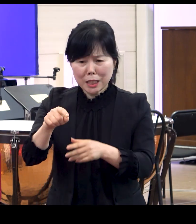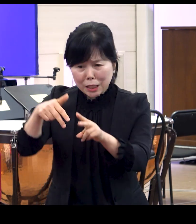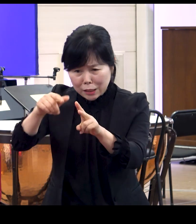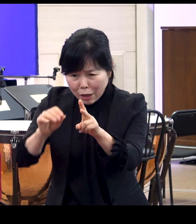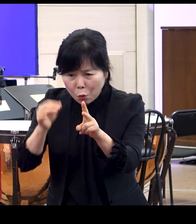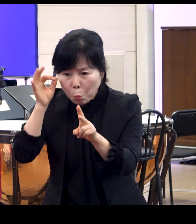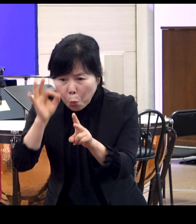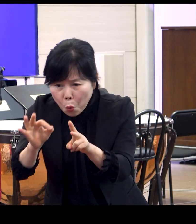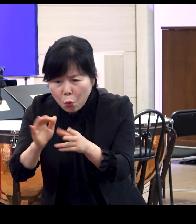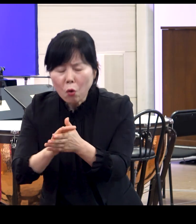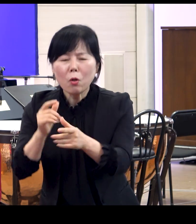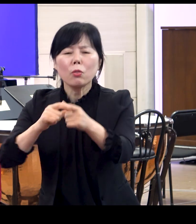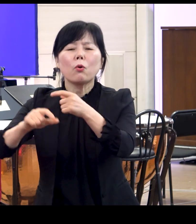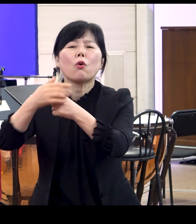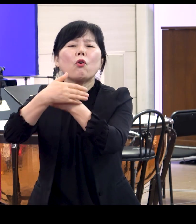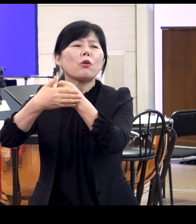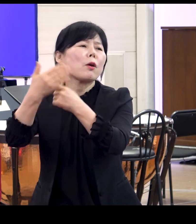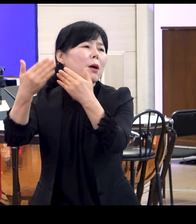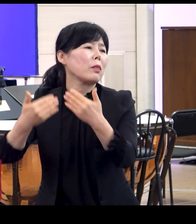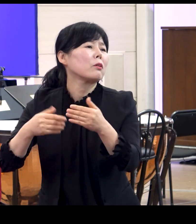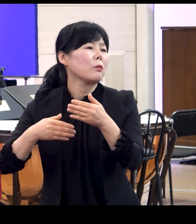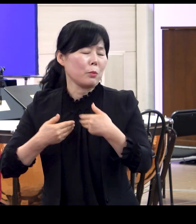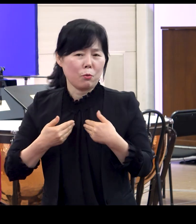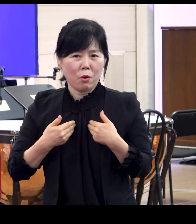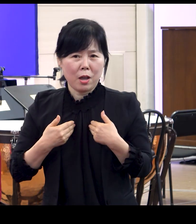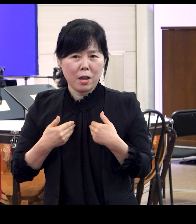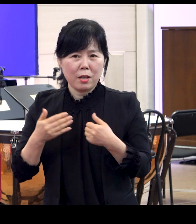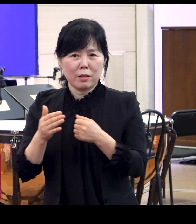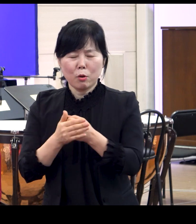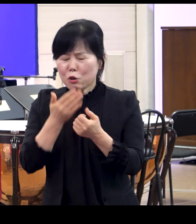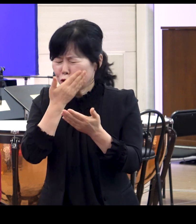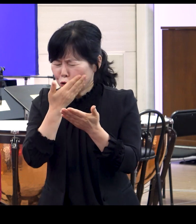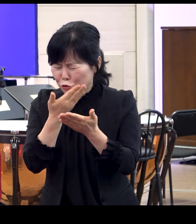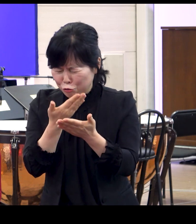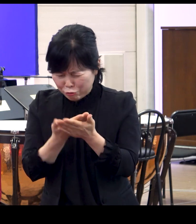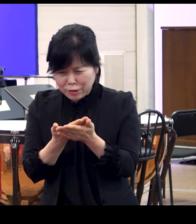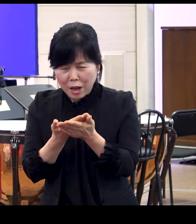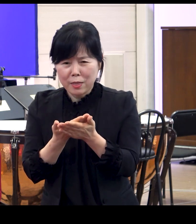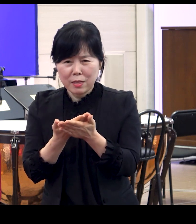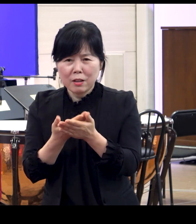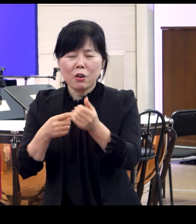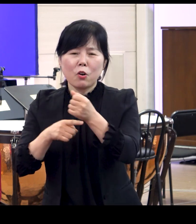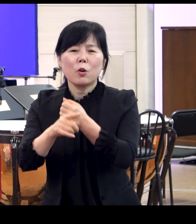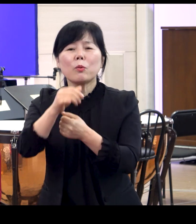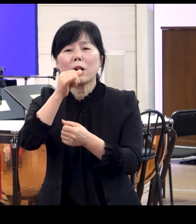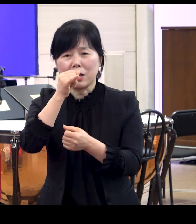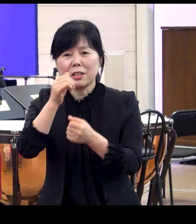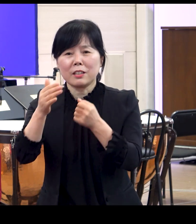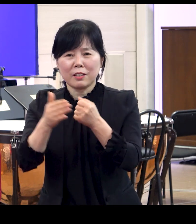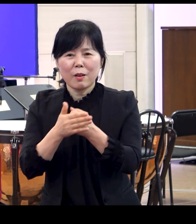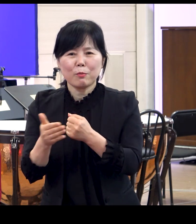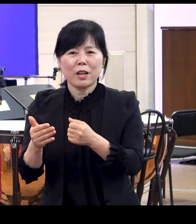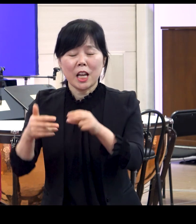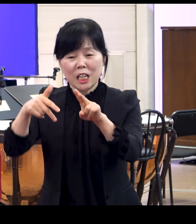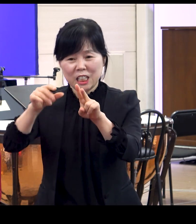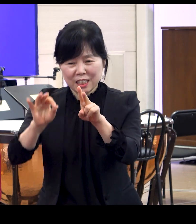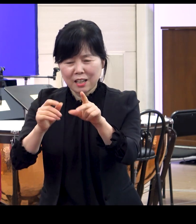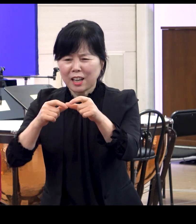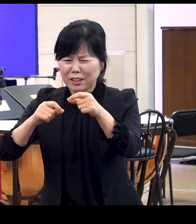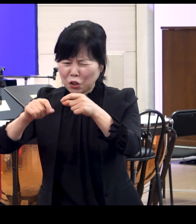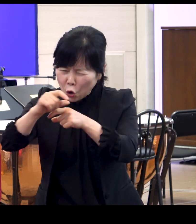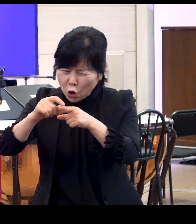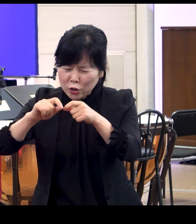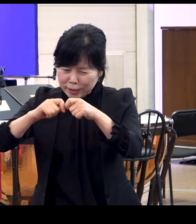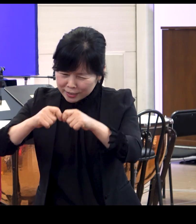하니까, 그것이 우리한테 너무 중요한 그런 내용이 되니까, 그런 것이 들어가 있으니까